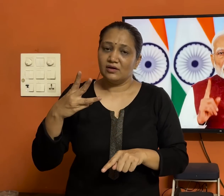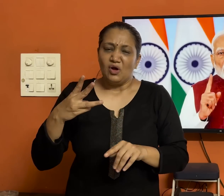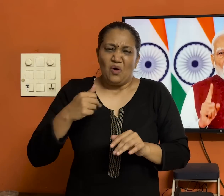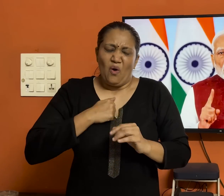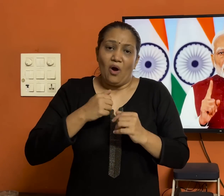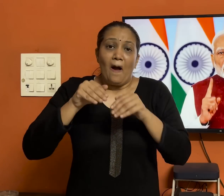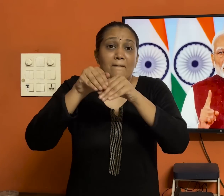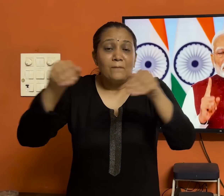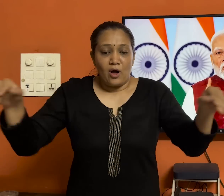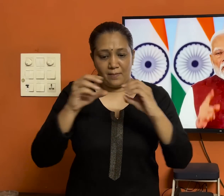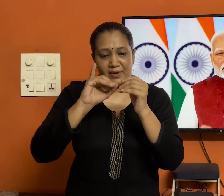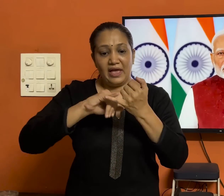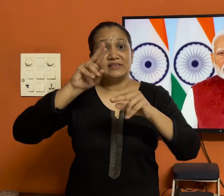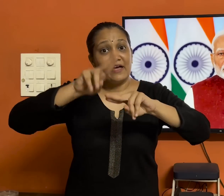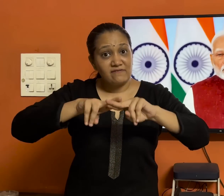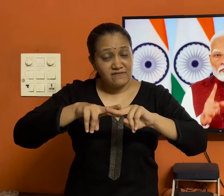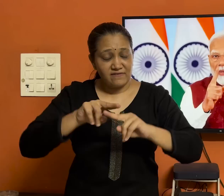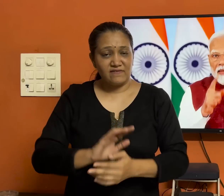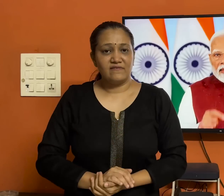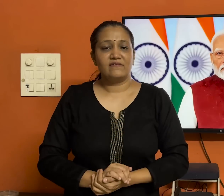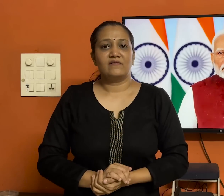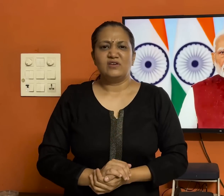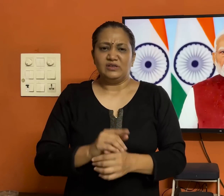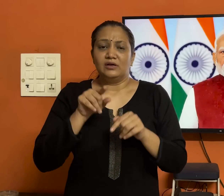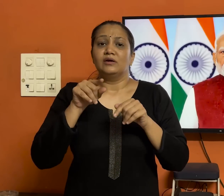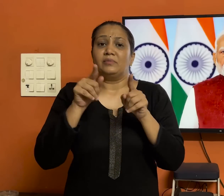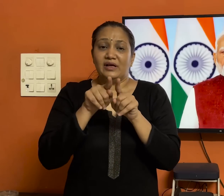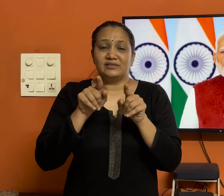हमारी बॉर्डर सिक्योरिटी फोर्स बीएसएफ,